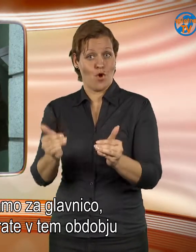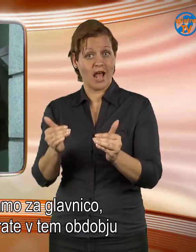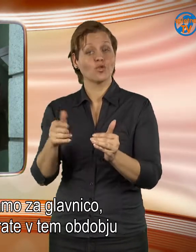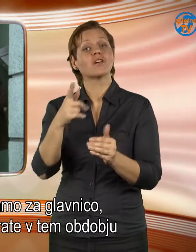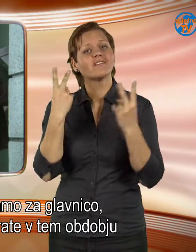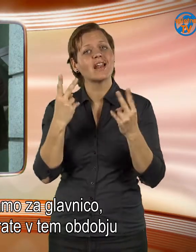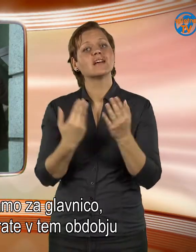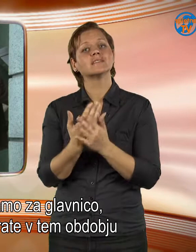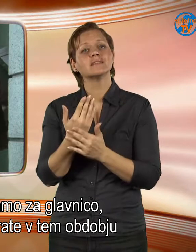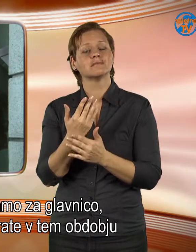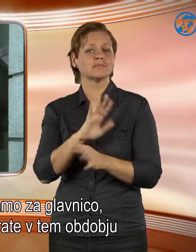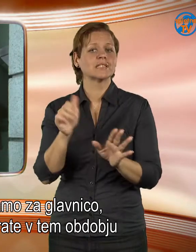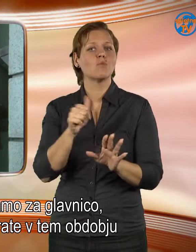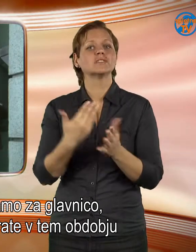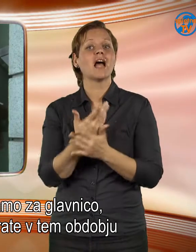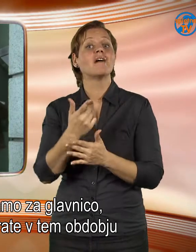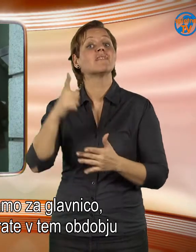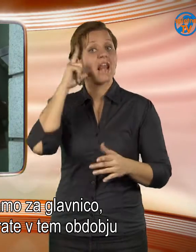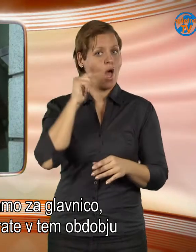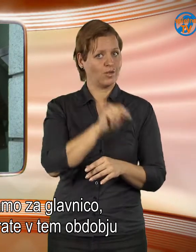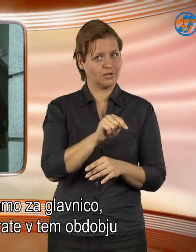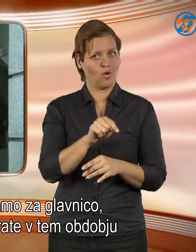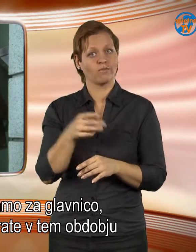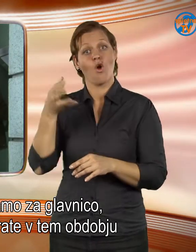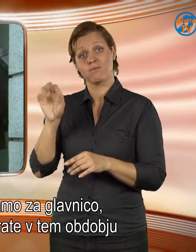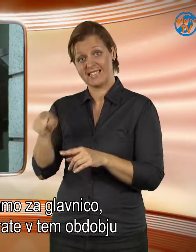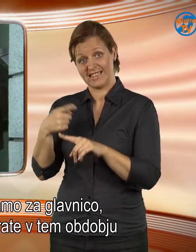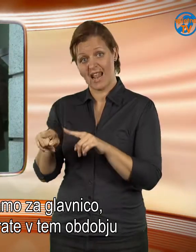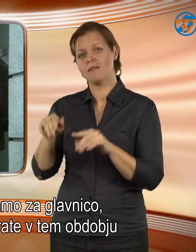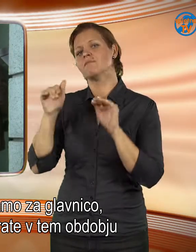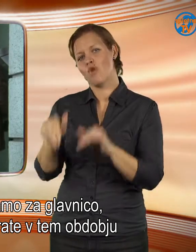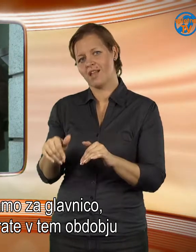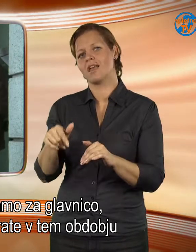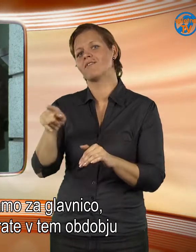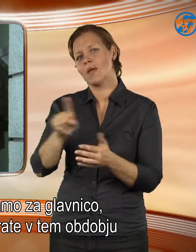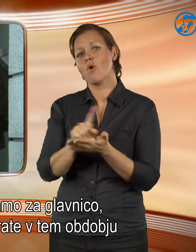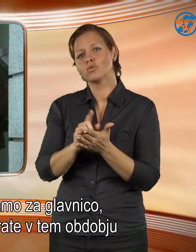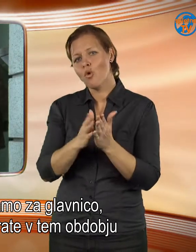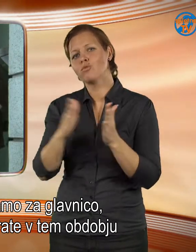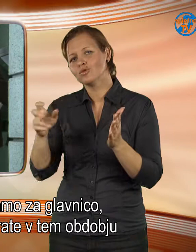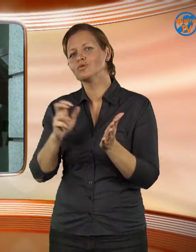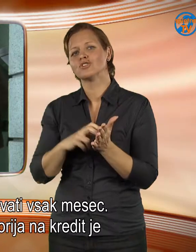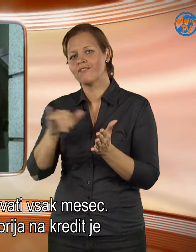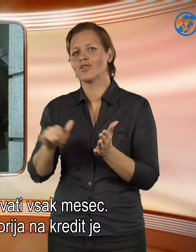Moratorij velja samo za glavnico, obrestni del pa morate v tem obdobju še vedno odplačevati vsak